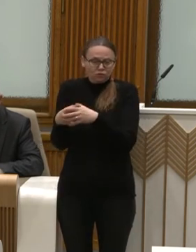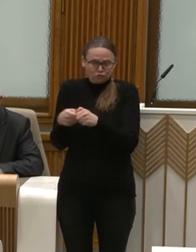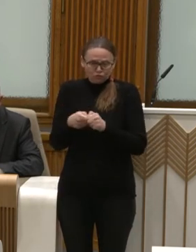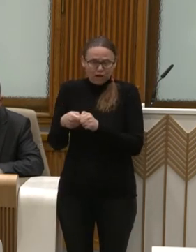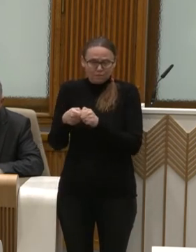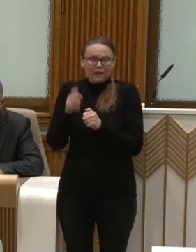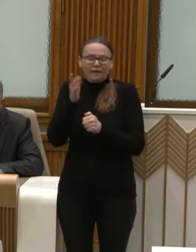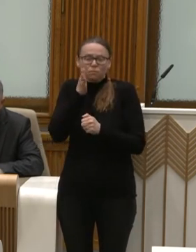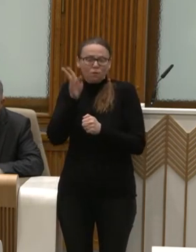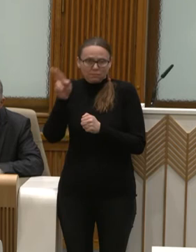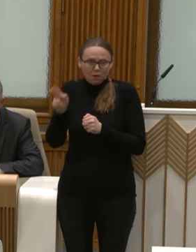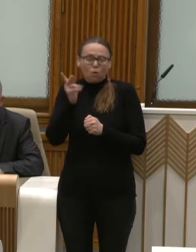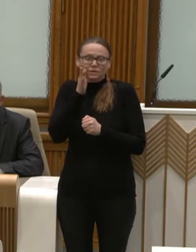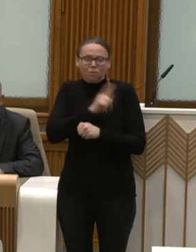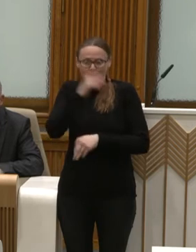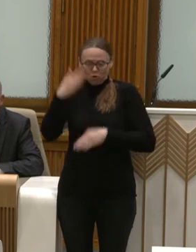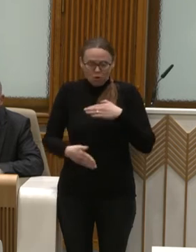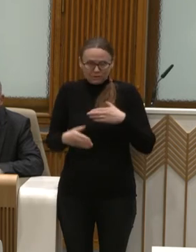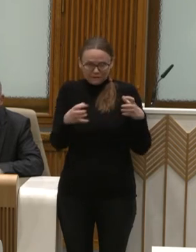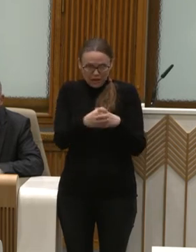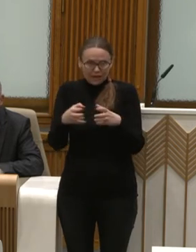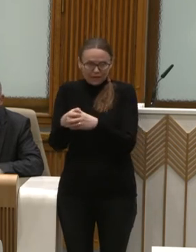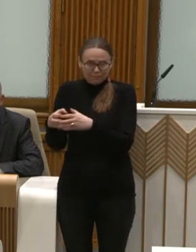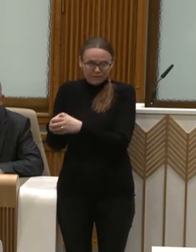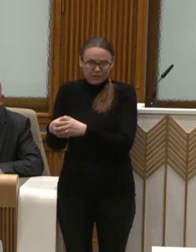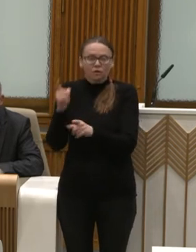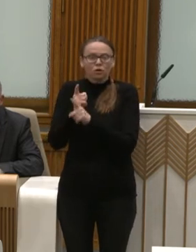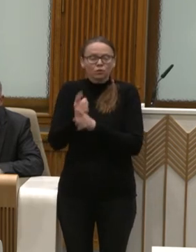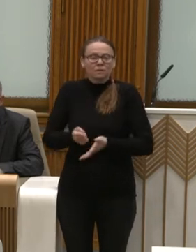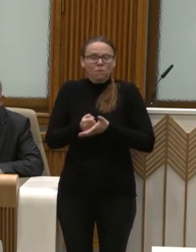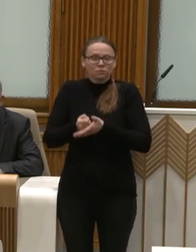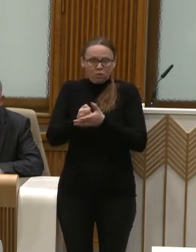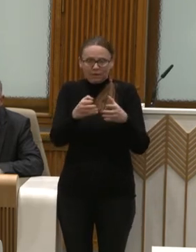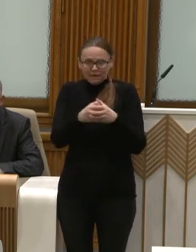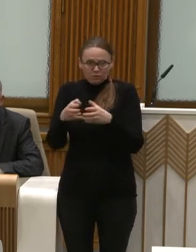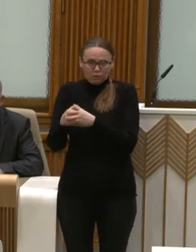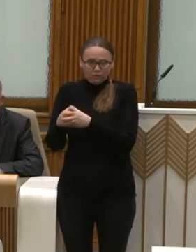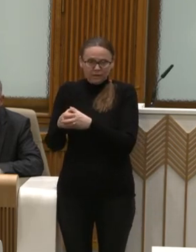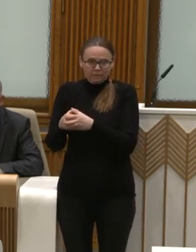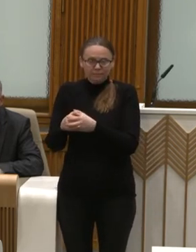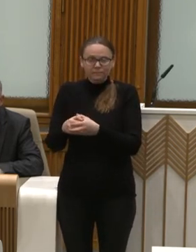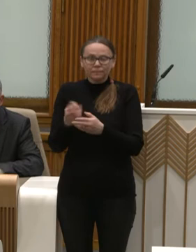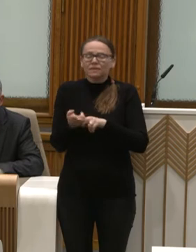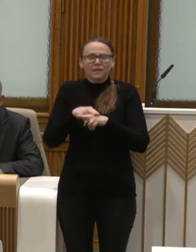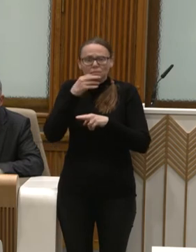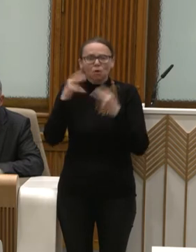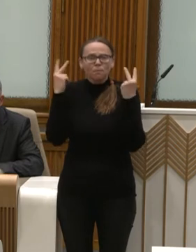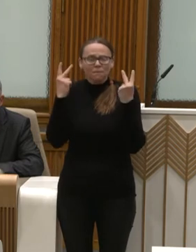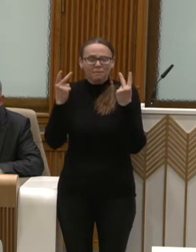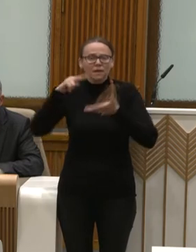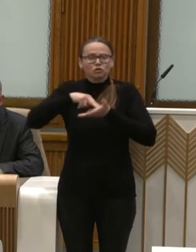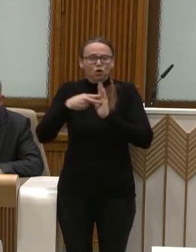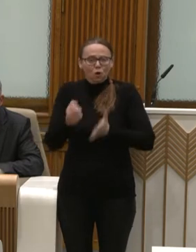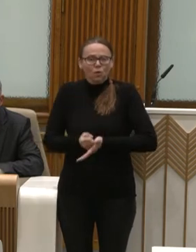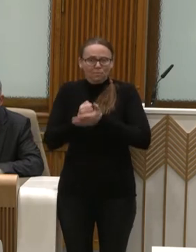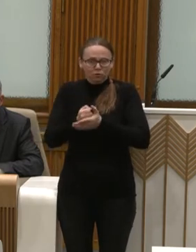ima oziroma bo imel, ko se bomo do konca ekipirali, tudi podporne skupine, daleč najpomembnejša je strokovna